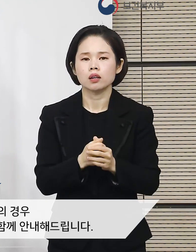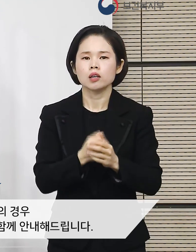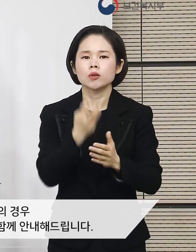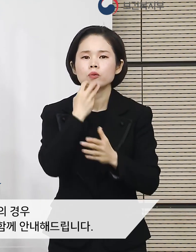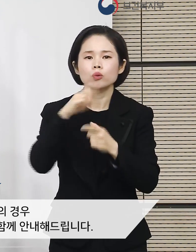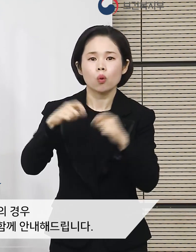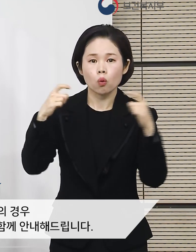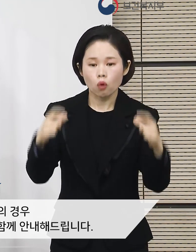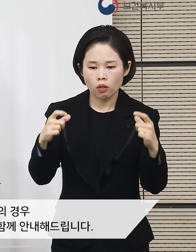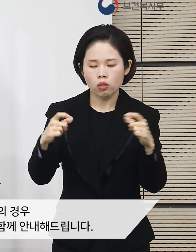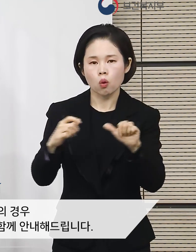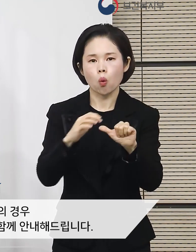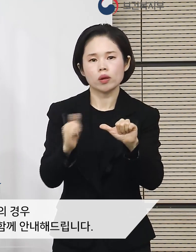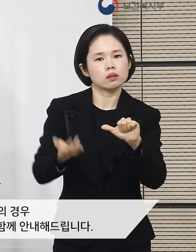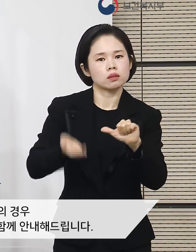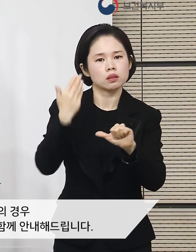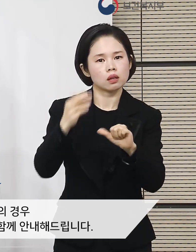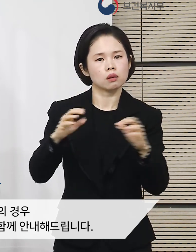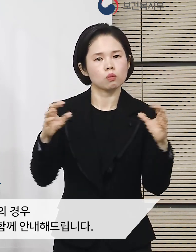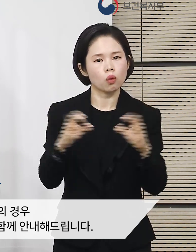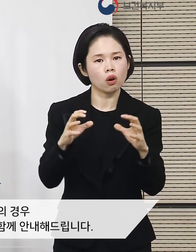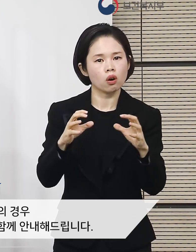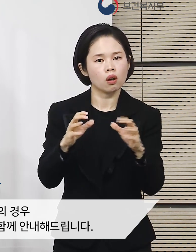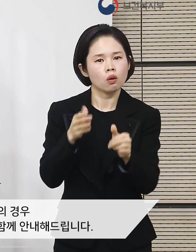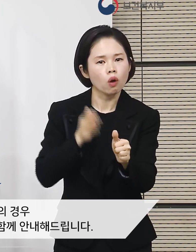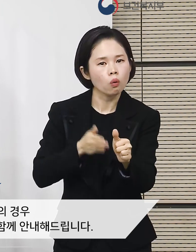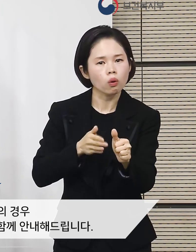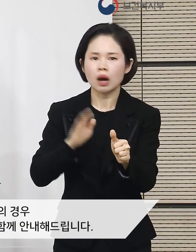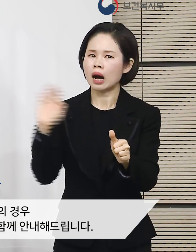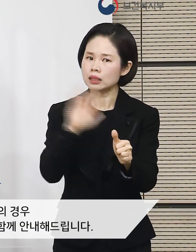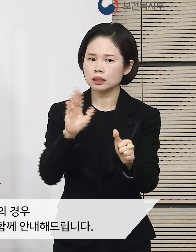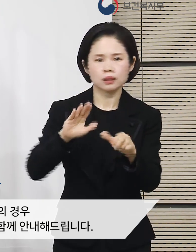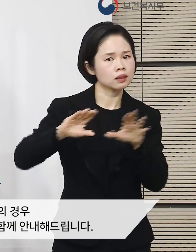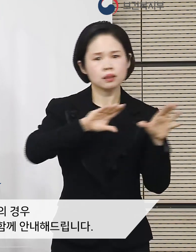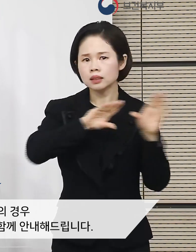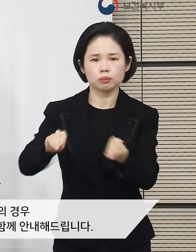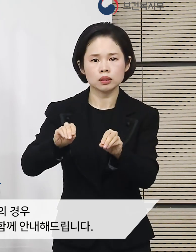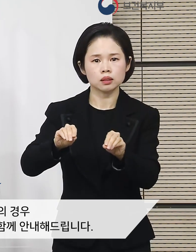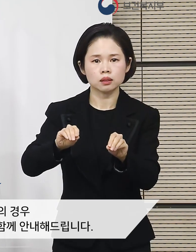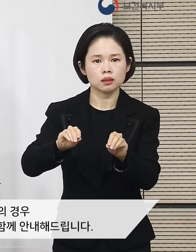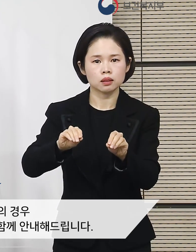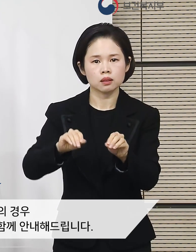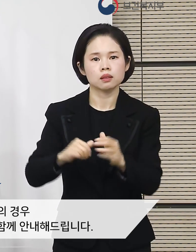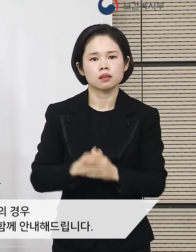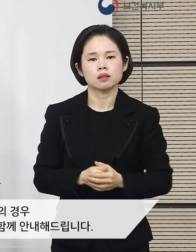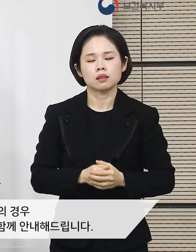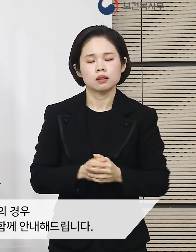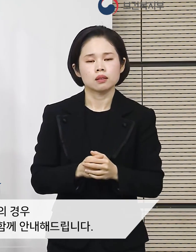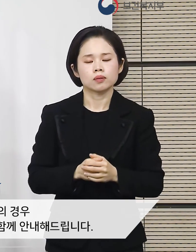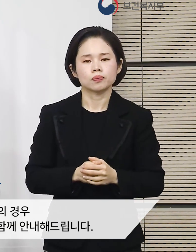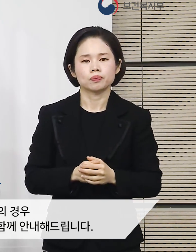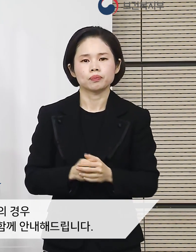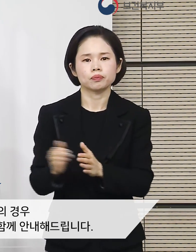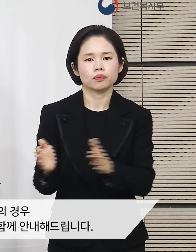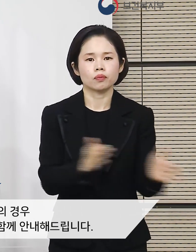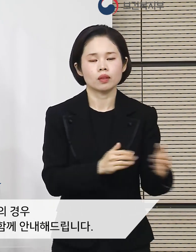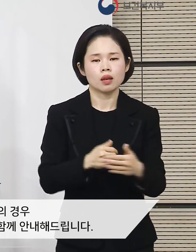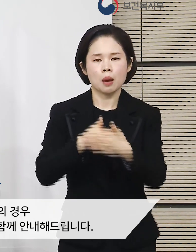바와 같이 수도권의 경우 5인 이상의 사적 모임은 금고가 아니라 금지임을 함께 안내해 드립니다.